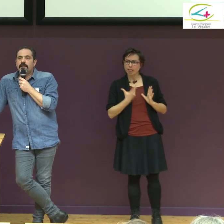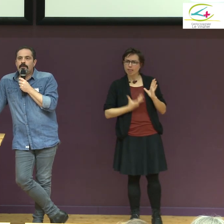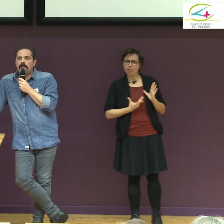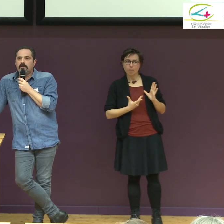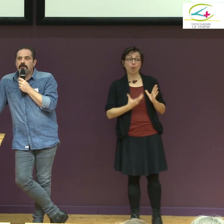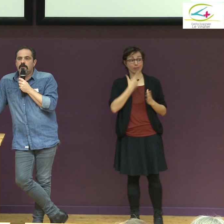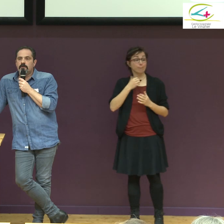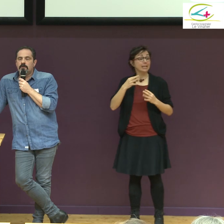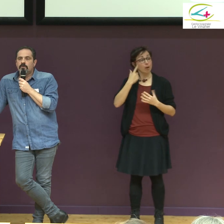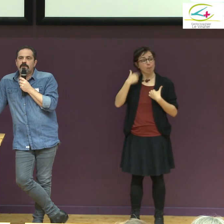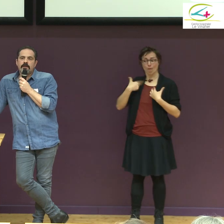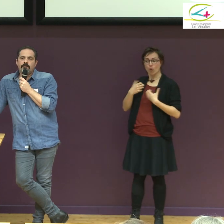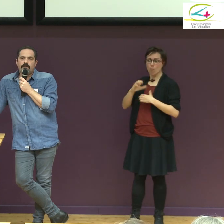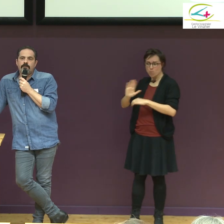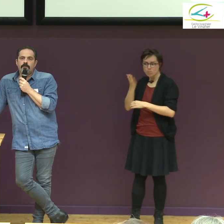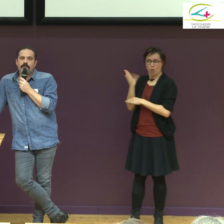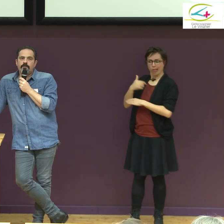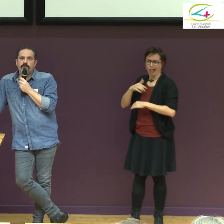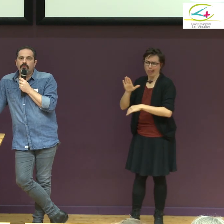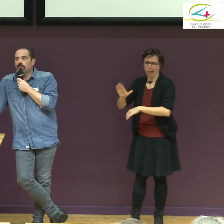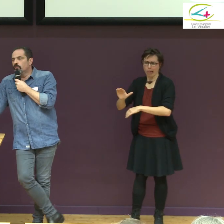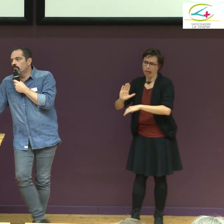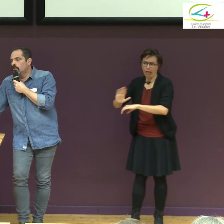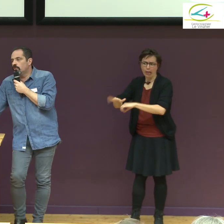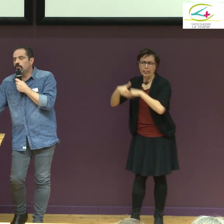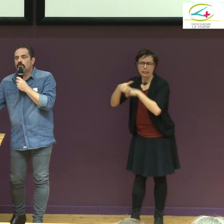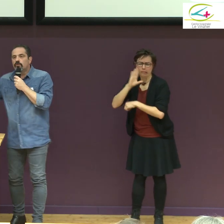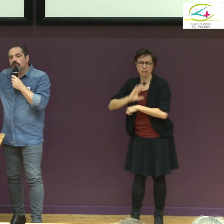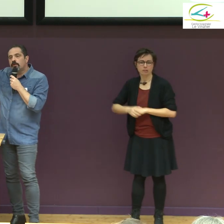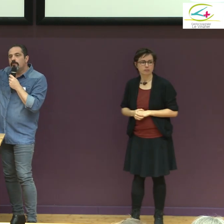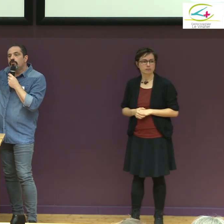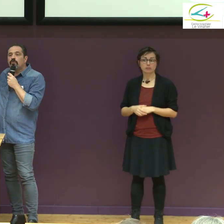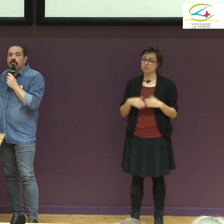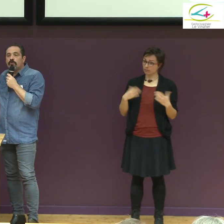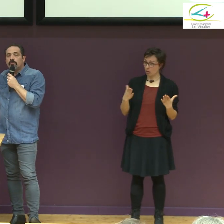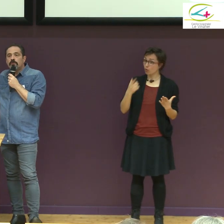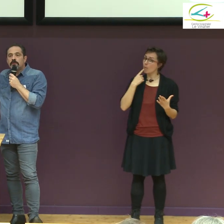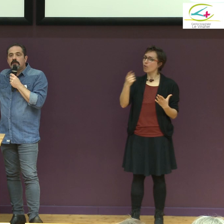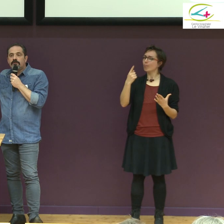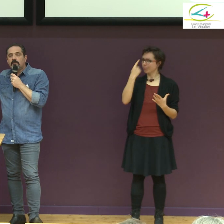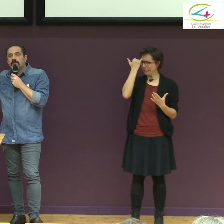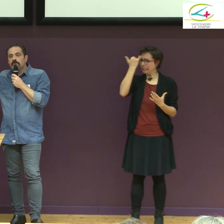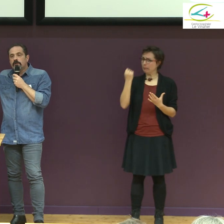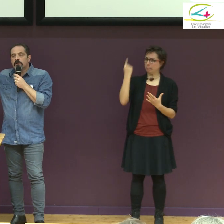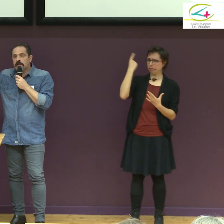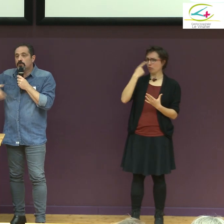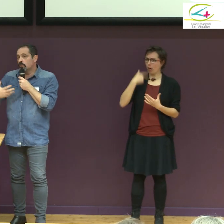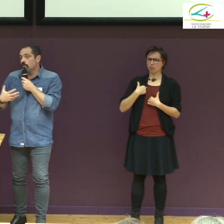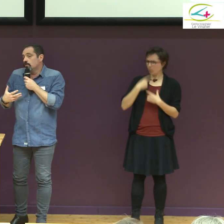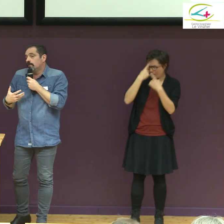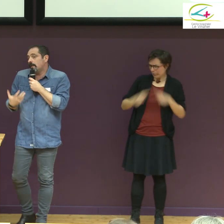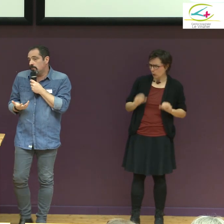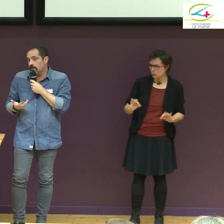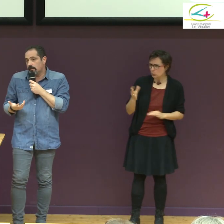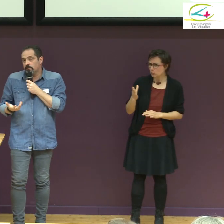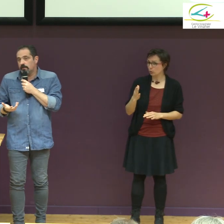Donc, un appel à l'aide. Donc, ce serait plutôt, vous seriez plutôt contre cette affirmation. C'est-à-dire que c'est quelque chose